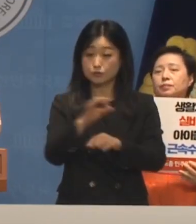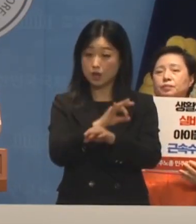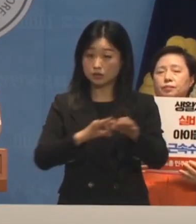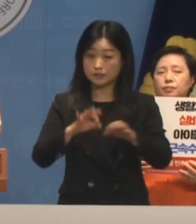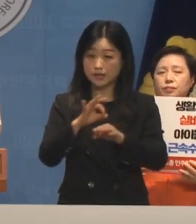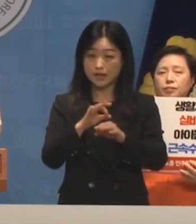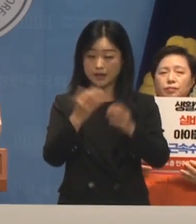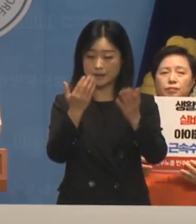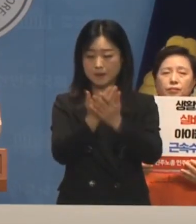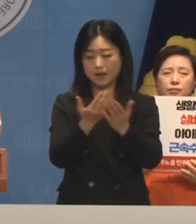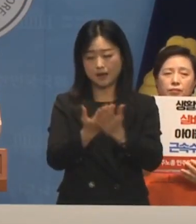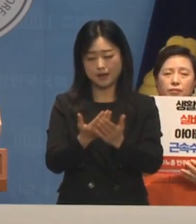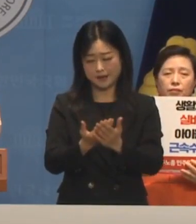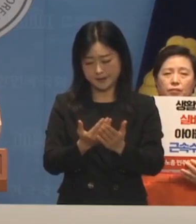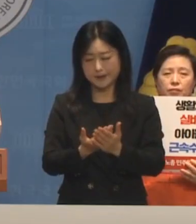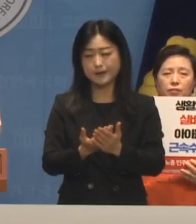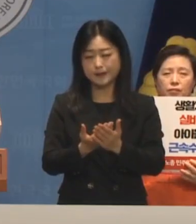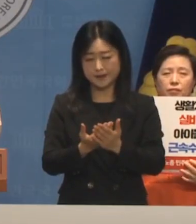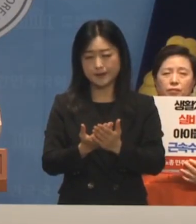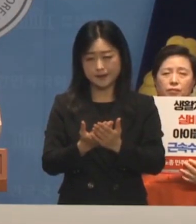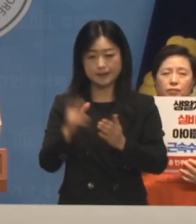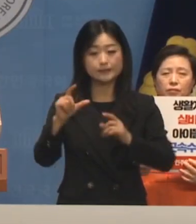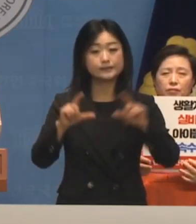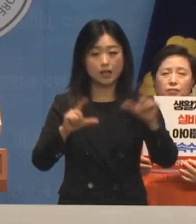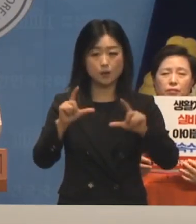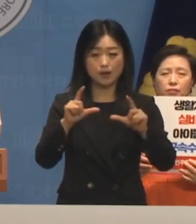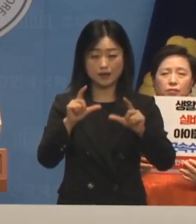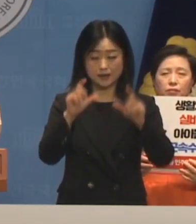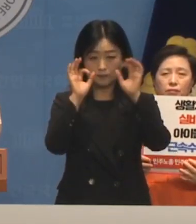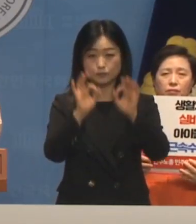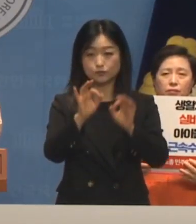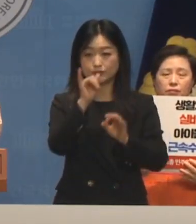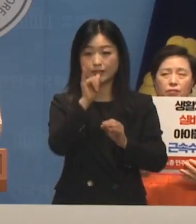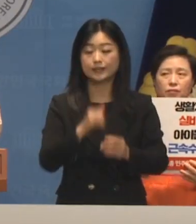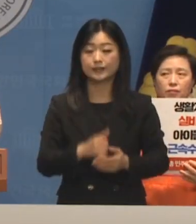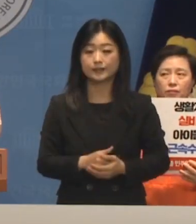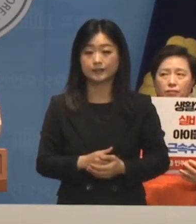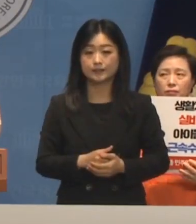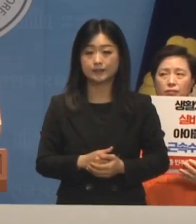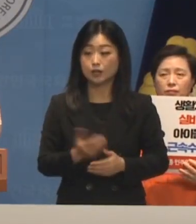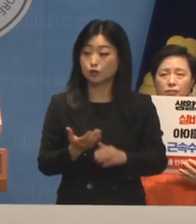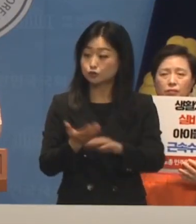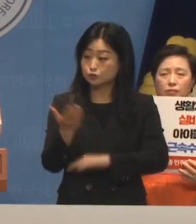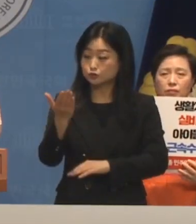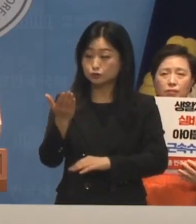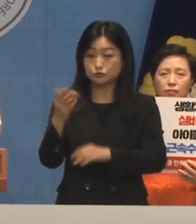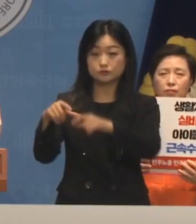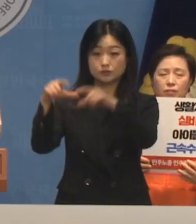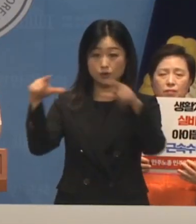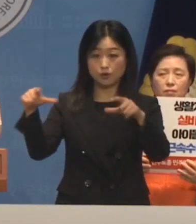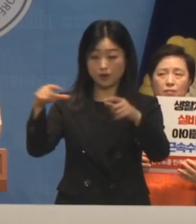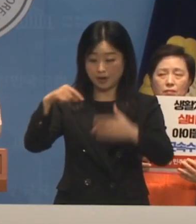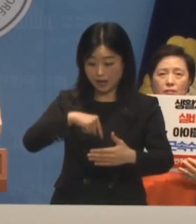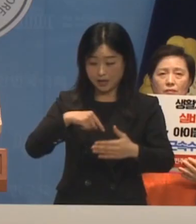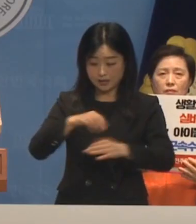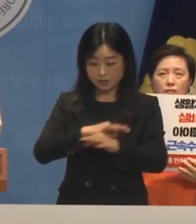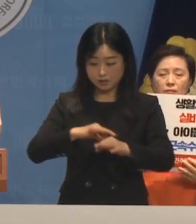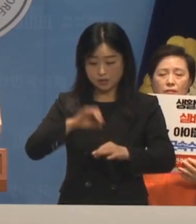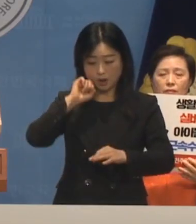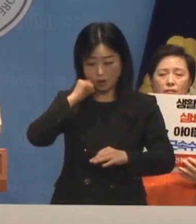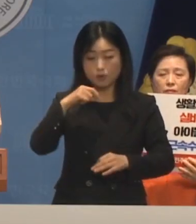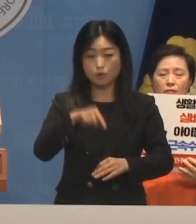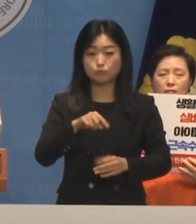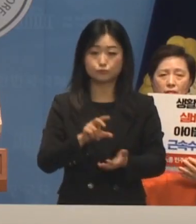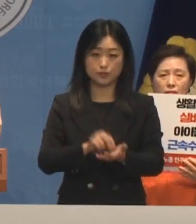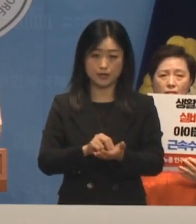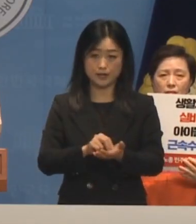이미 침체 상태에 접어들고 있다고 봐야 합니다. 핵심은 수출이 증가되는데도 불구하고 내수가 부진한 것이 주된